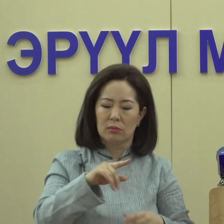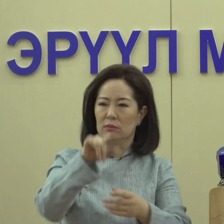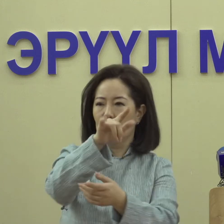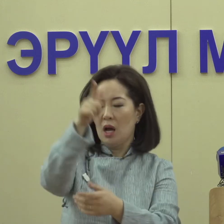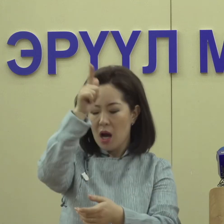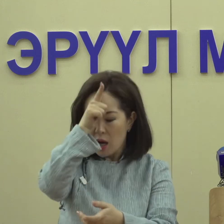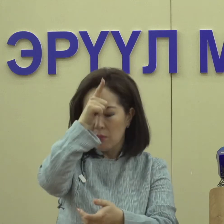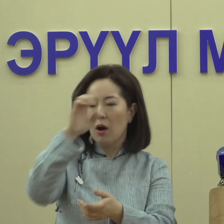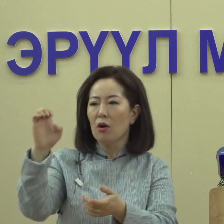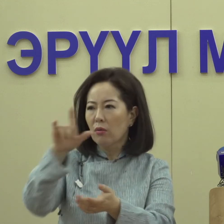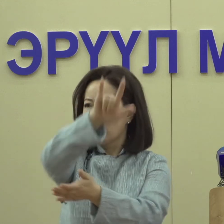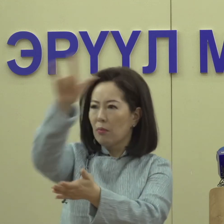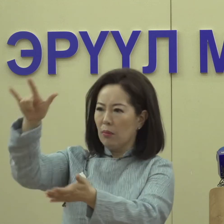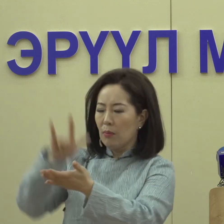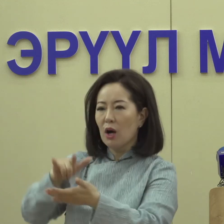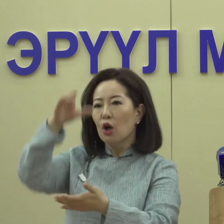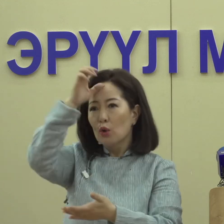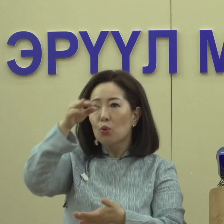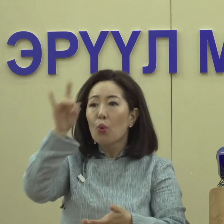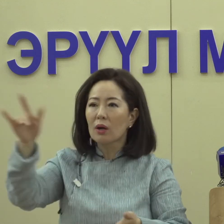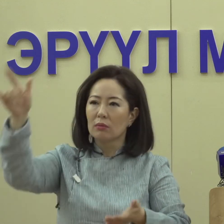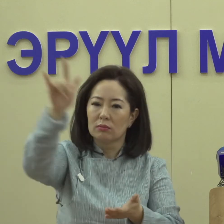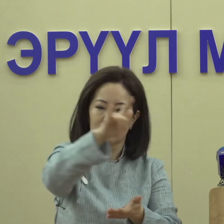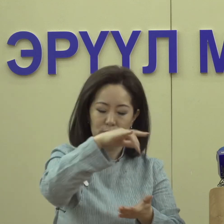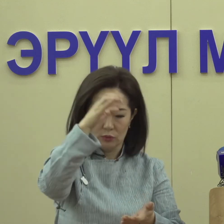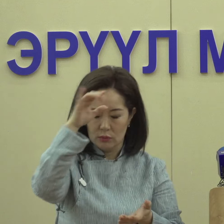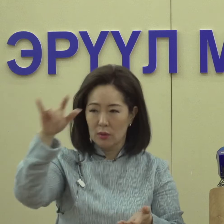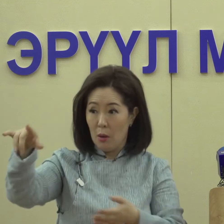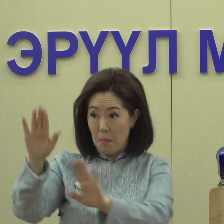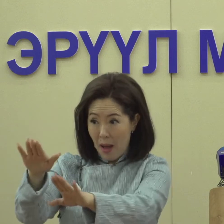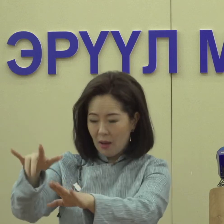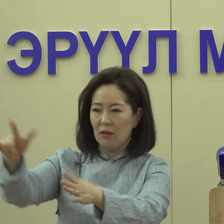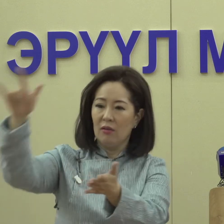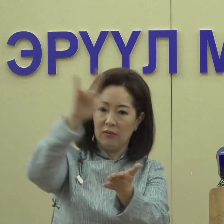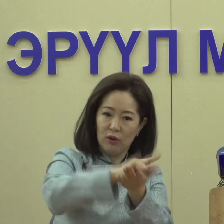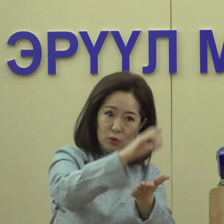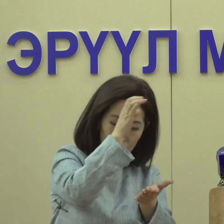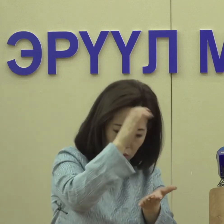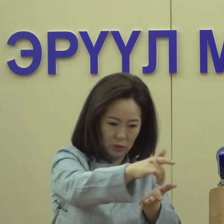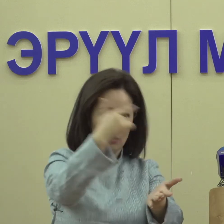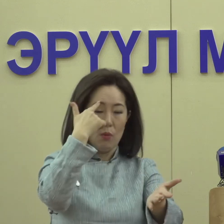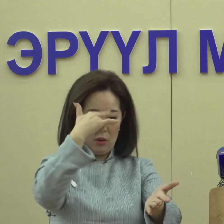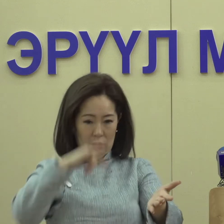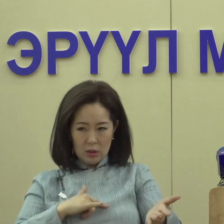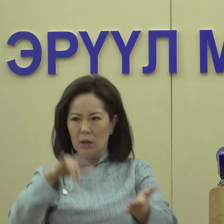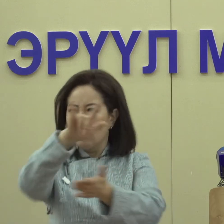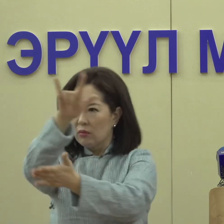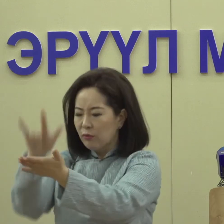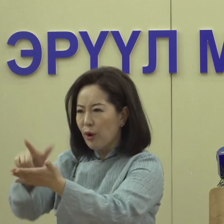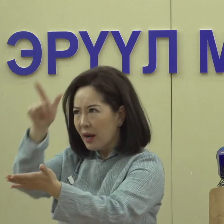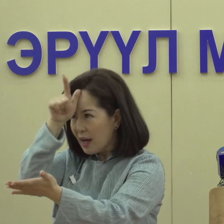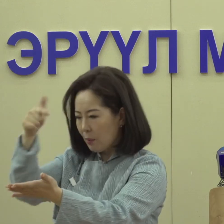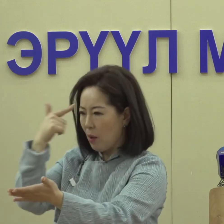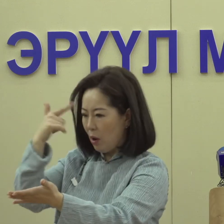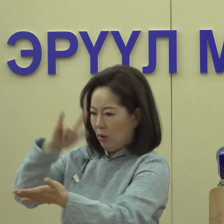гэдэг юм уу, Стамбул чиглэлийн нислэгээр ирэх боломж нь байгаа. Гэхдээ цаашид өвчтний нөхцөл байдал өдөр цагаар өөрчлөгдөж